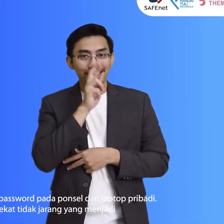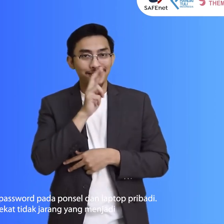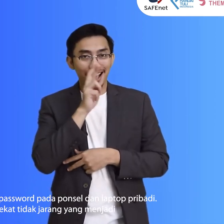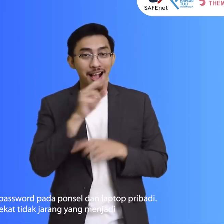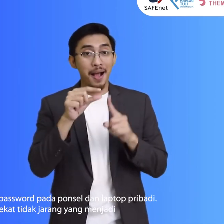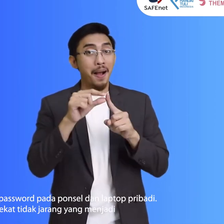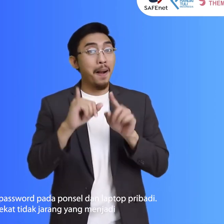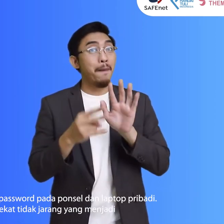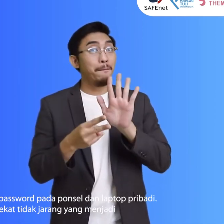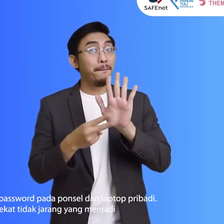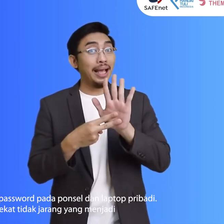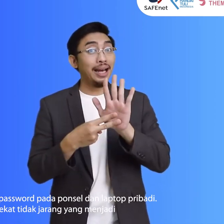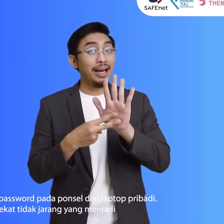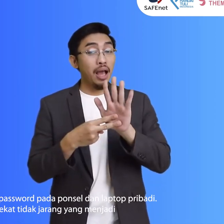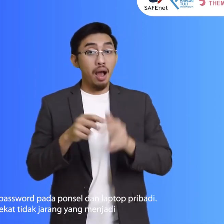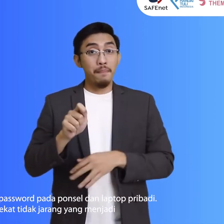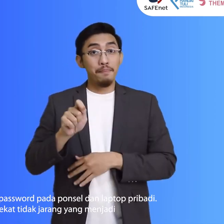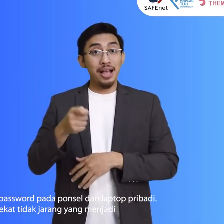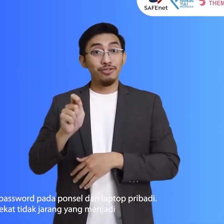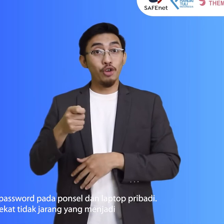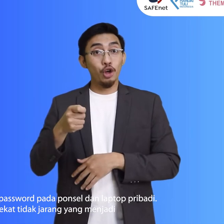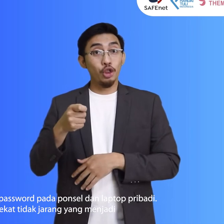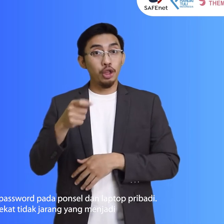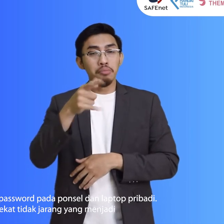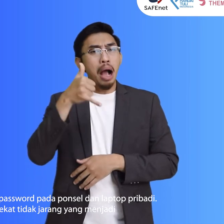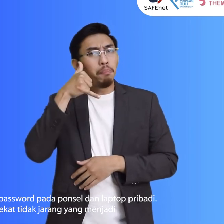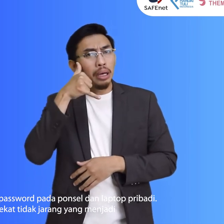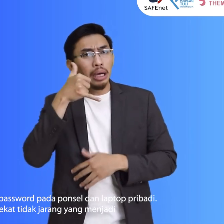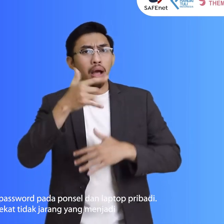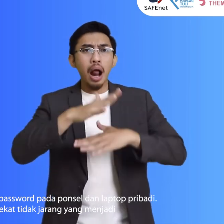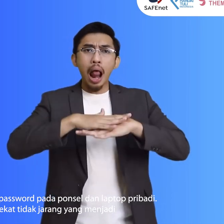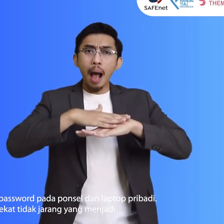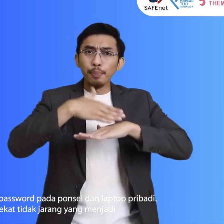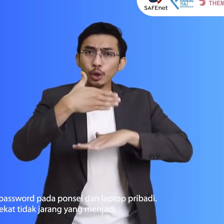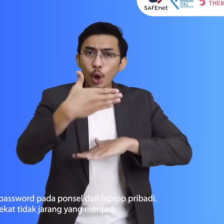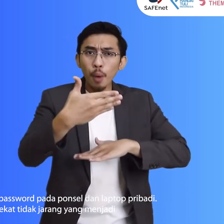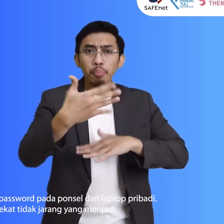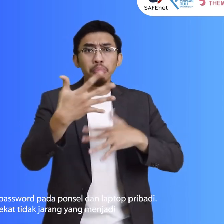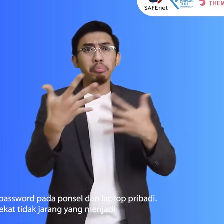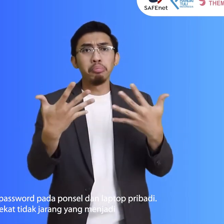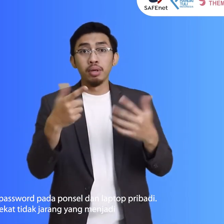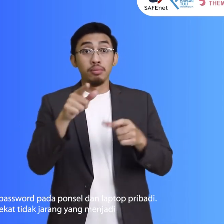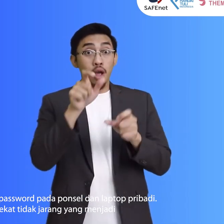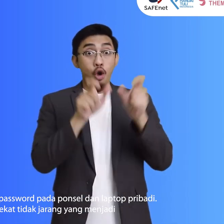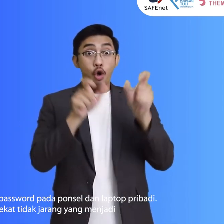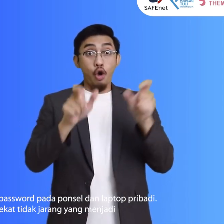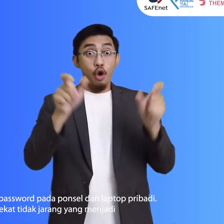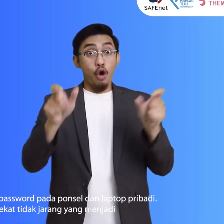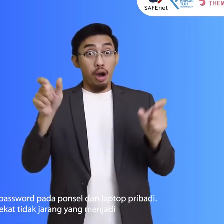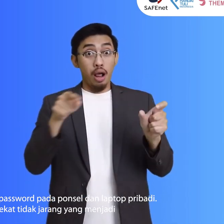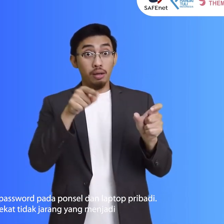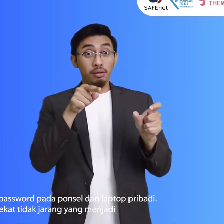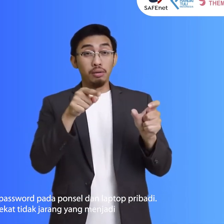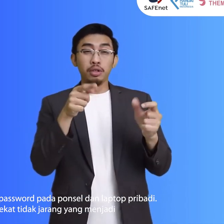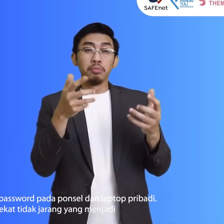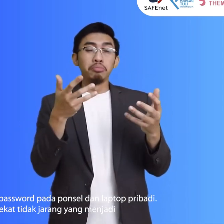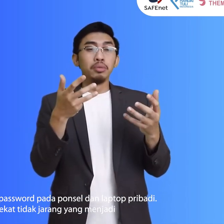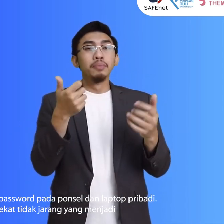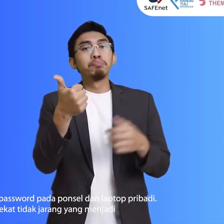kerahasiaan PIN atau password pada ponsel dan laptop pribadi Hai orang-orang terdekat